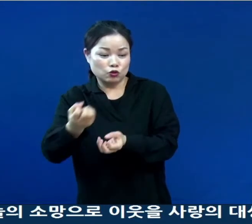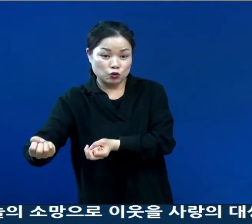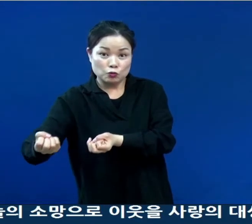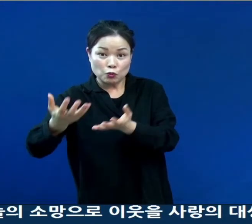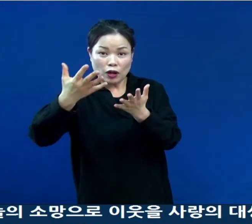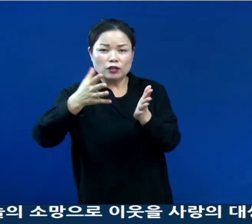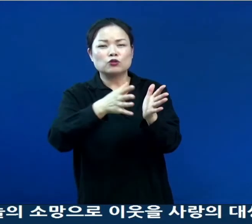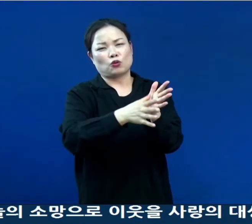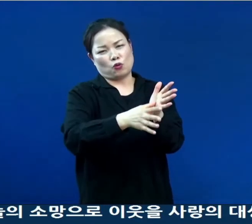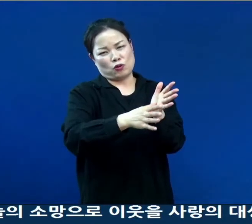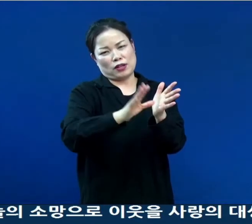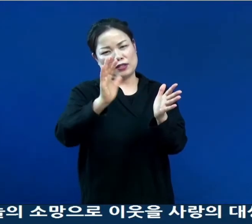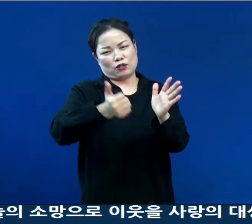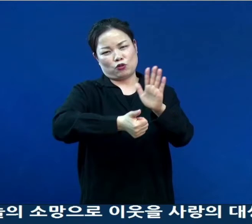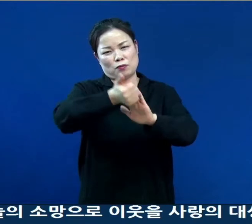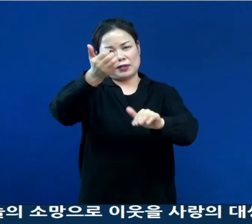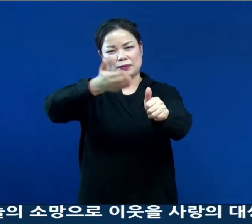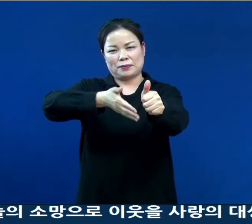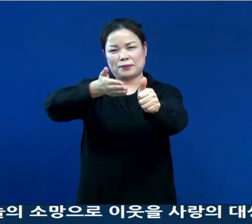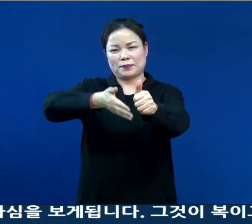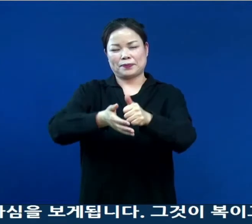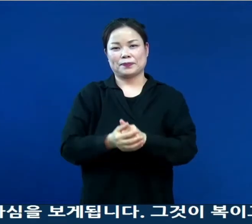축복하시는 도구가 되시기를 소망합니다.